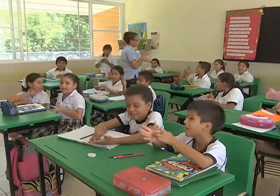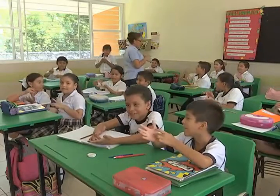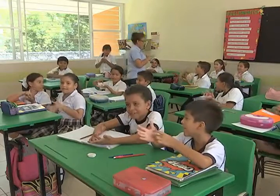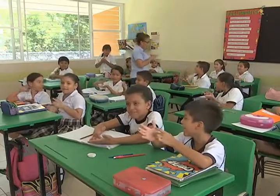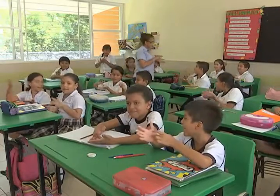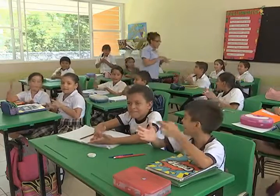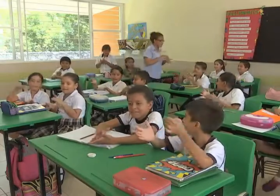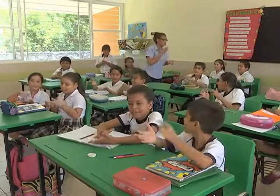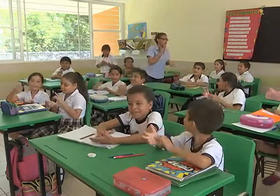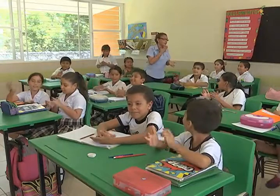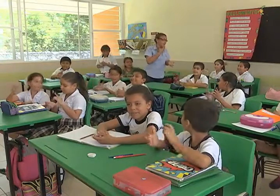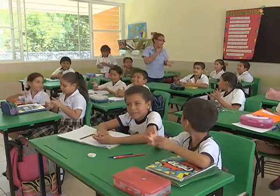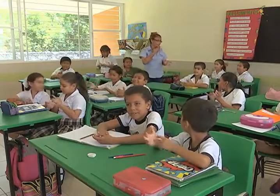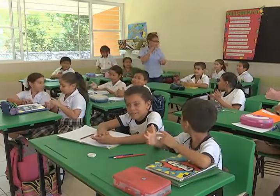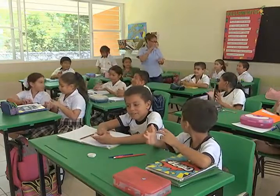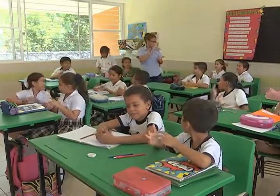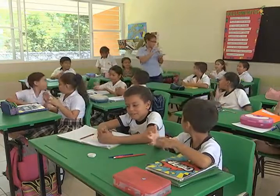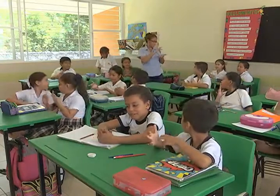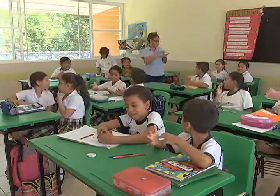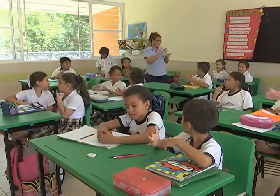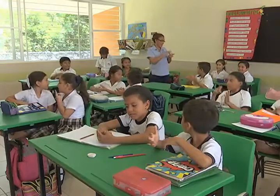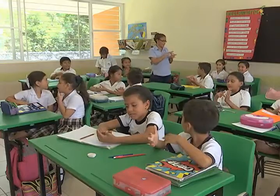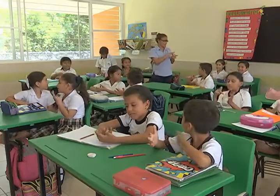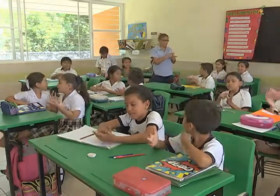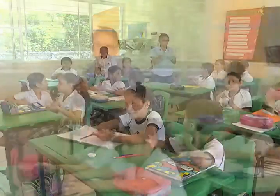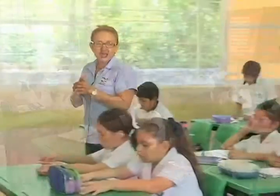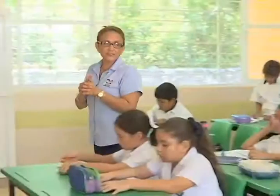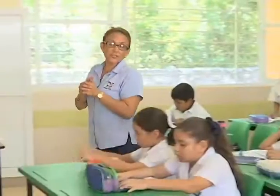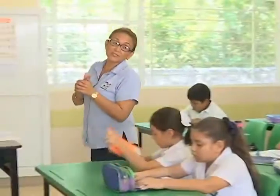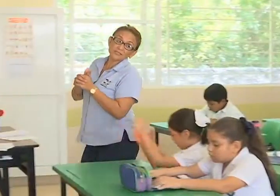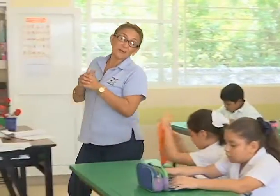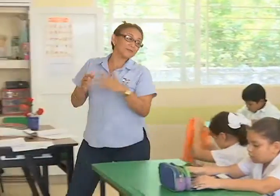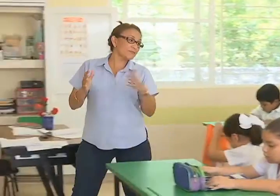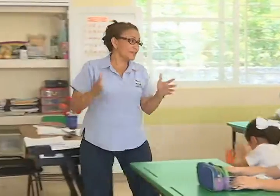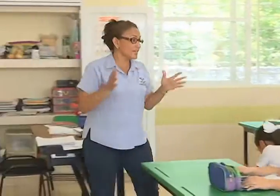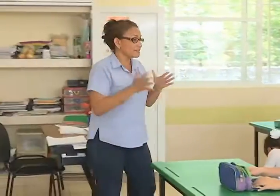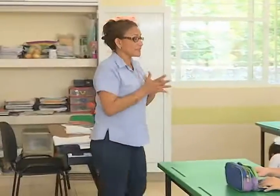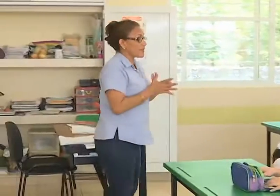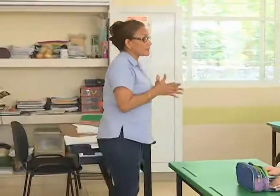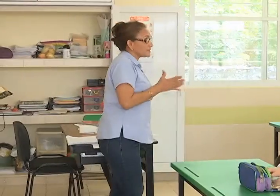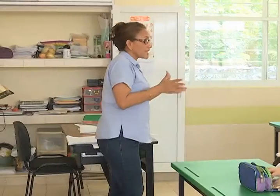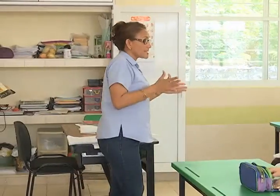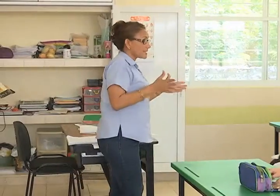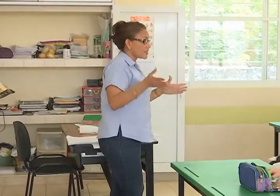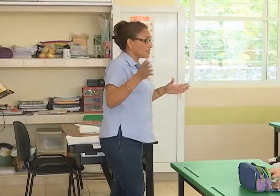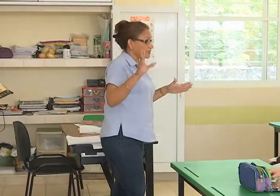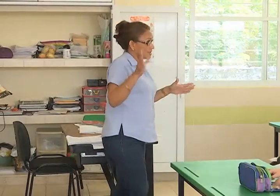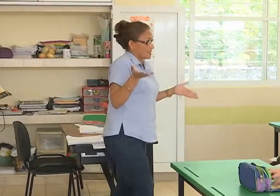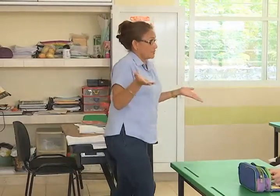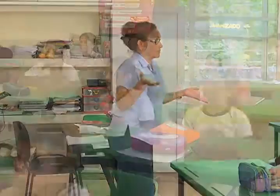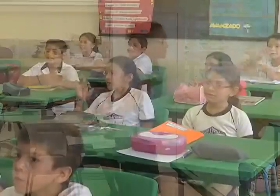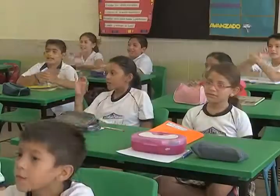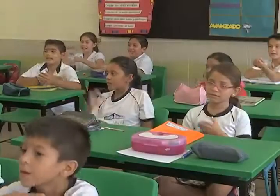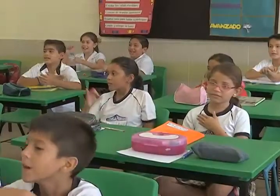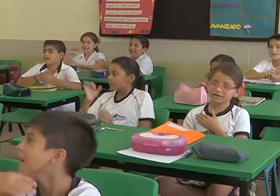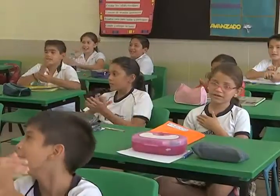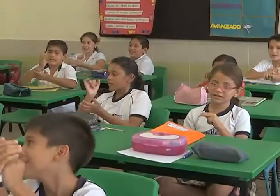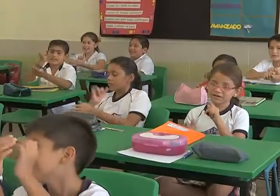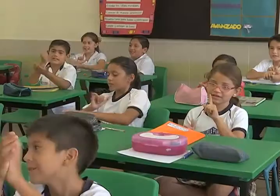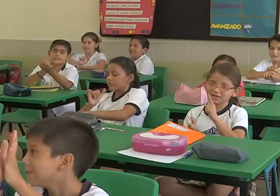Gracias, bien, gracias. Ella aprendió de este tipo de expresión tras tener entre sus filas a un niño con